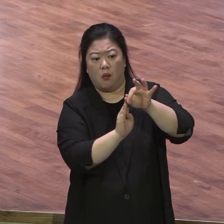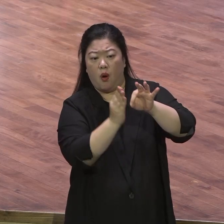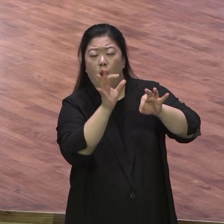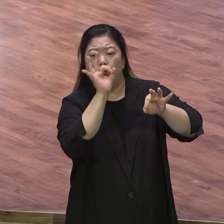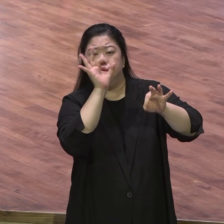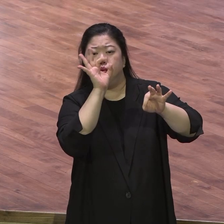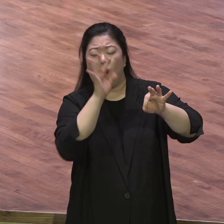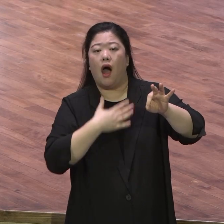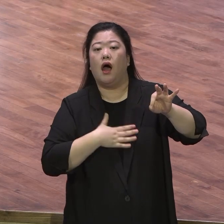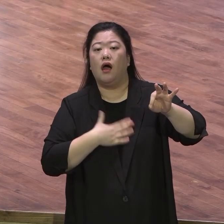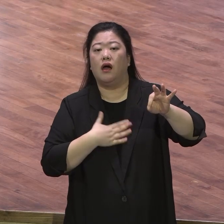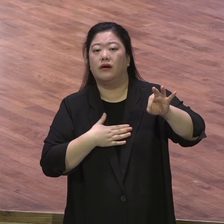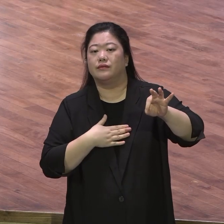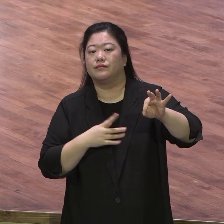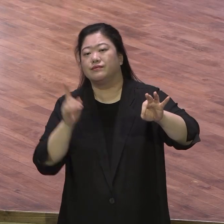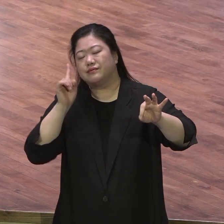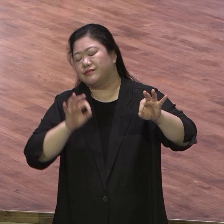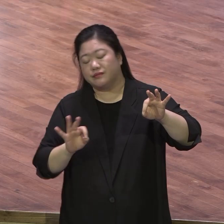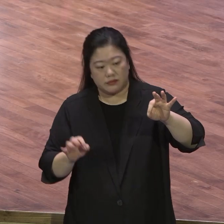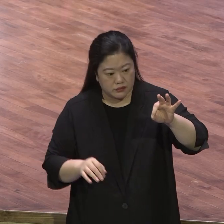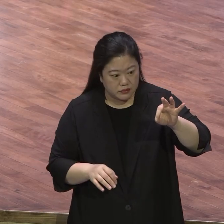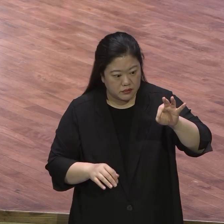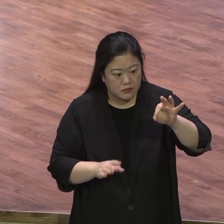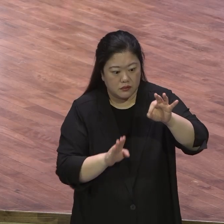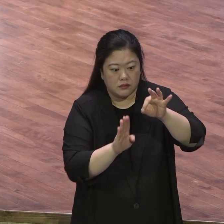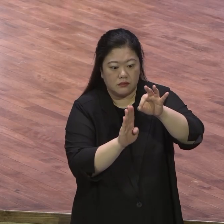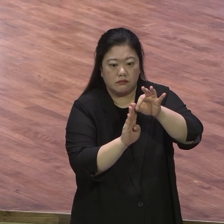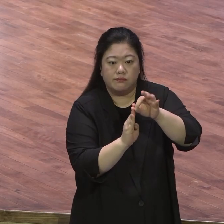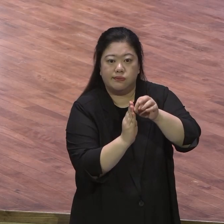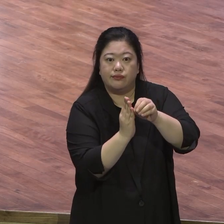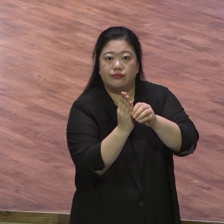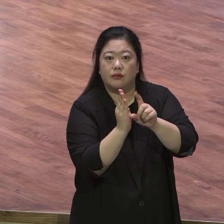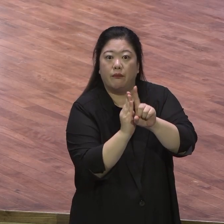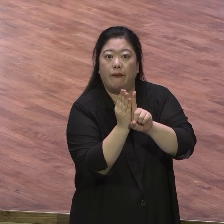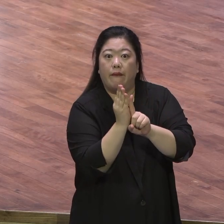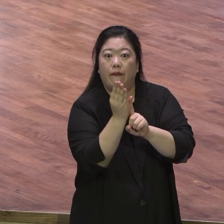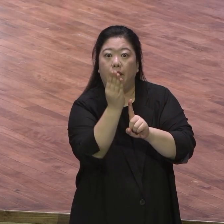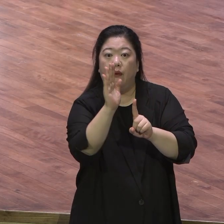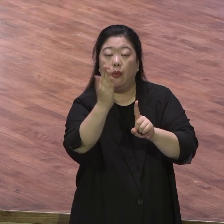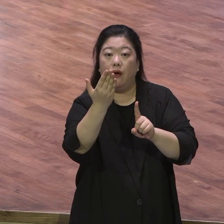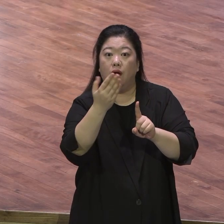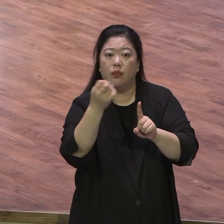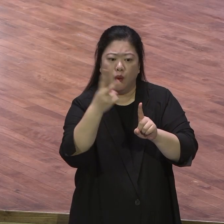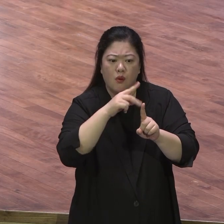상태에 있는데 생명의 열매 순중하면 이런 응답받는